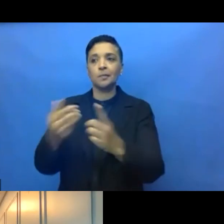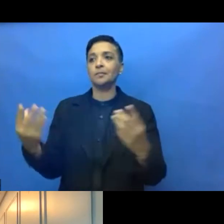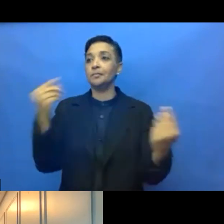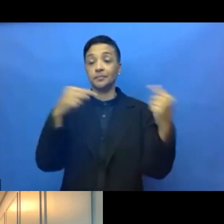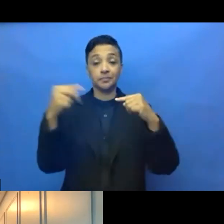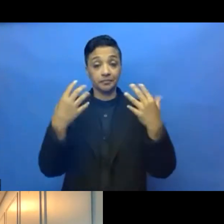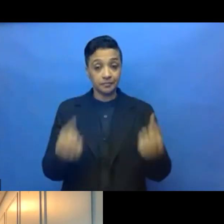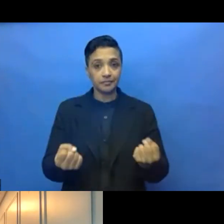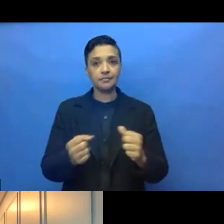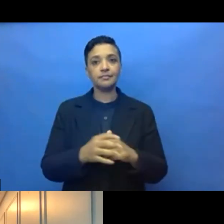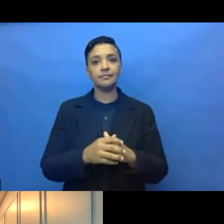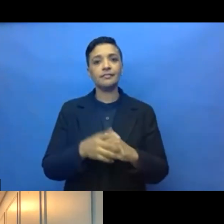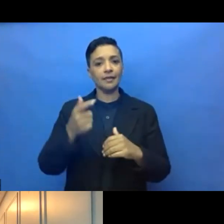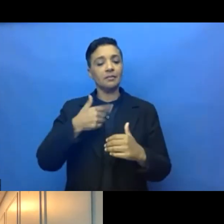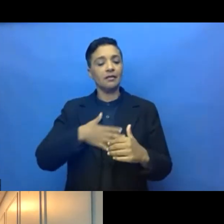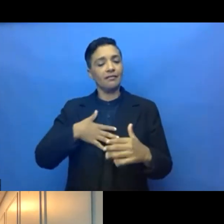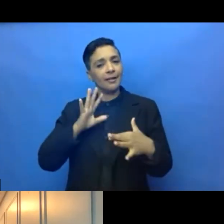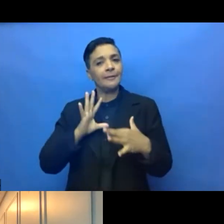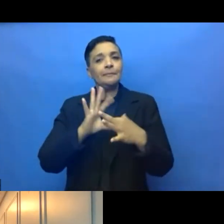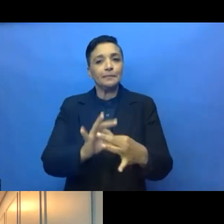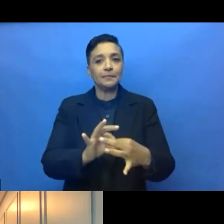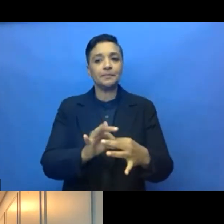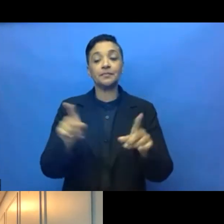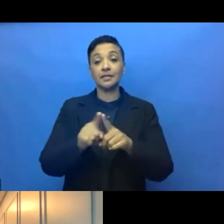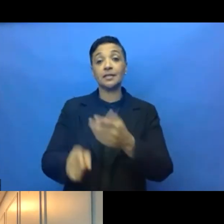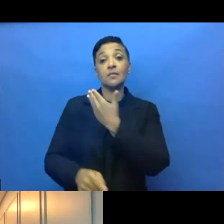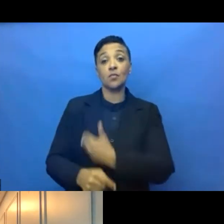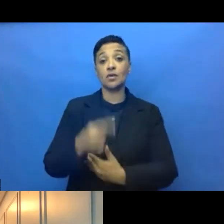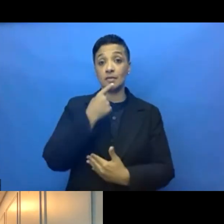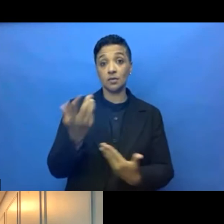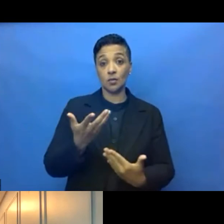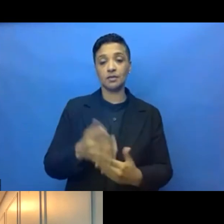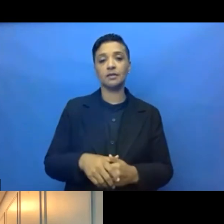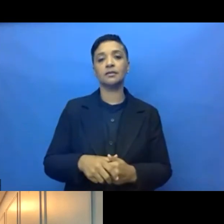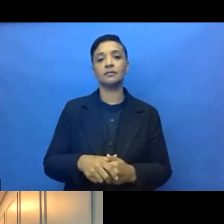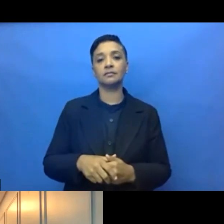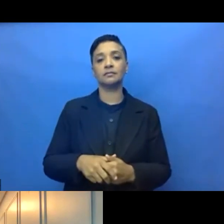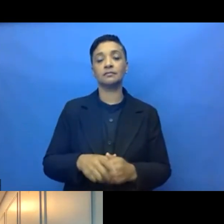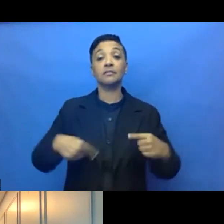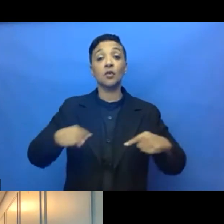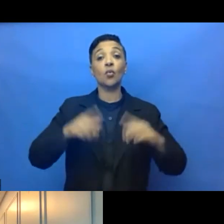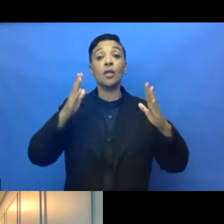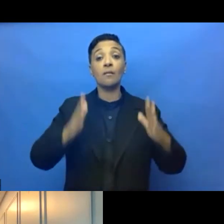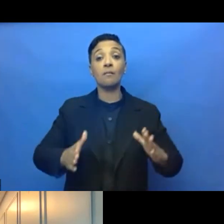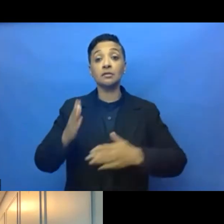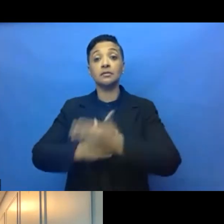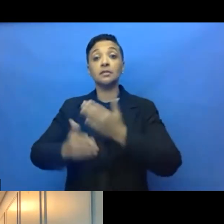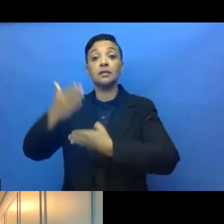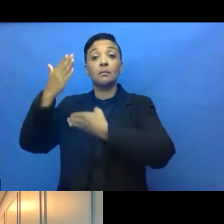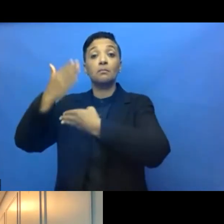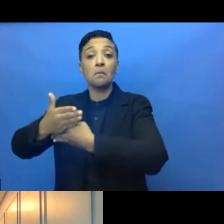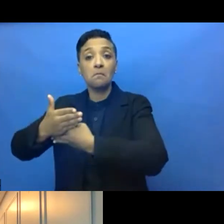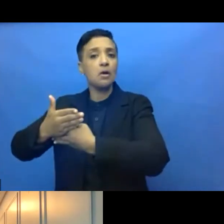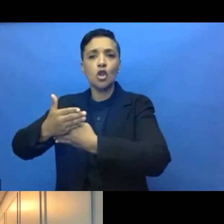cette question. Et aussi, j'ai été frappée par les commentaires de